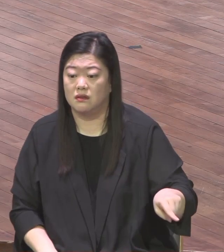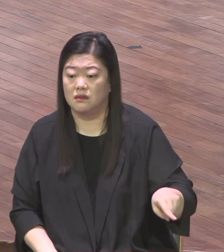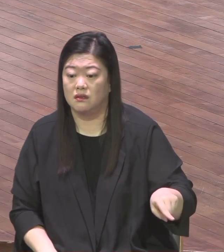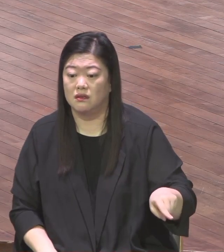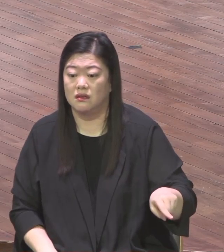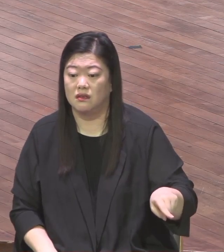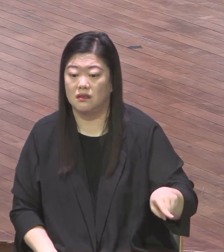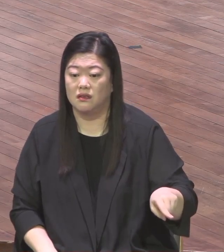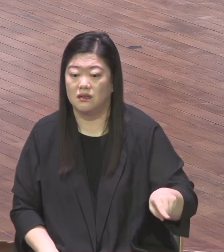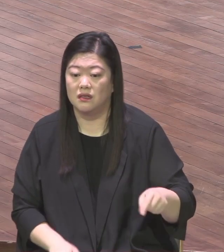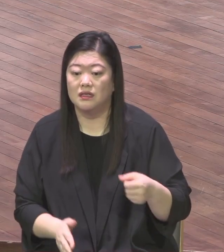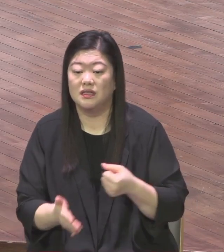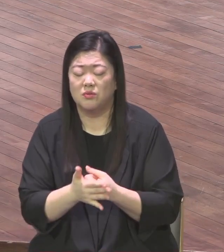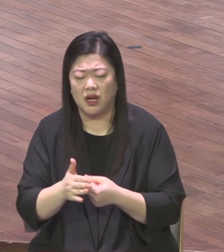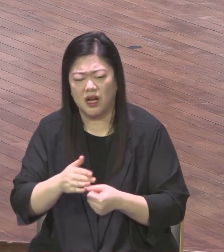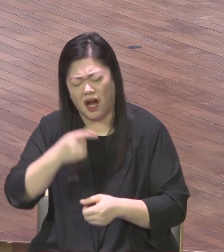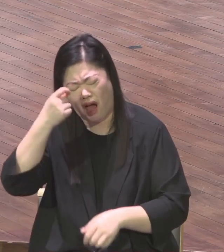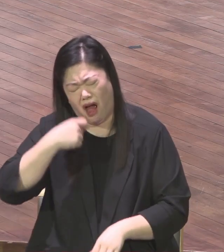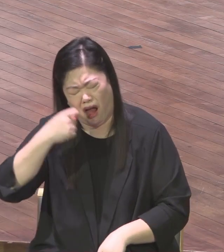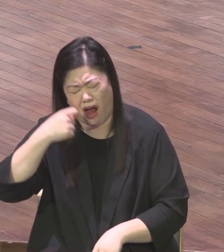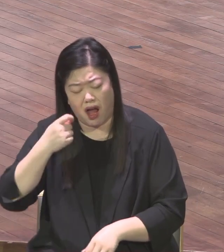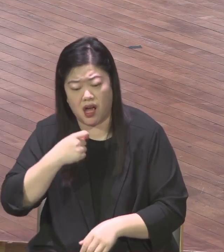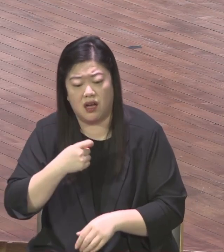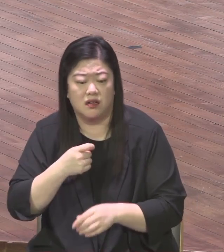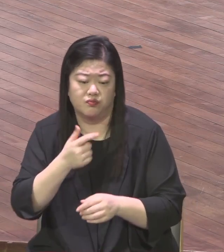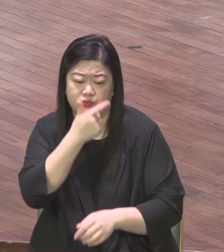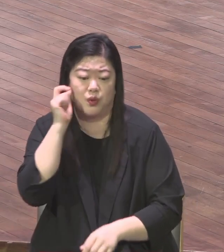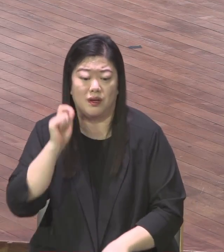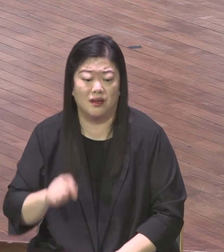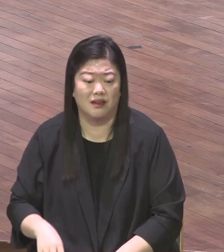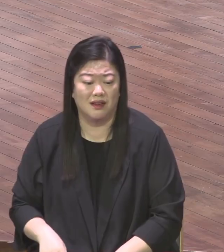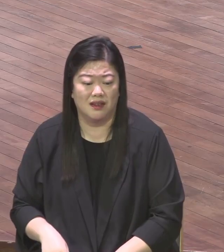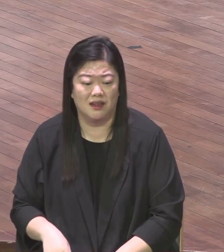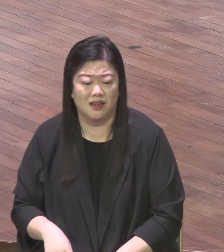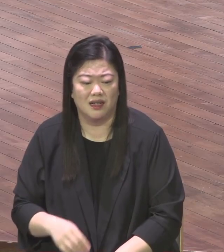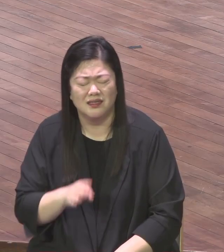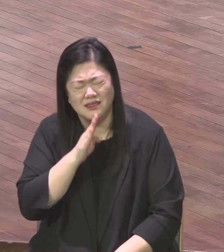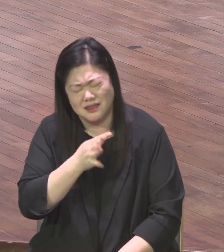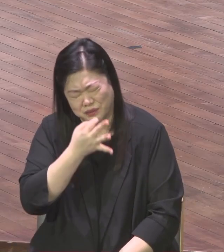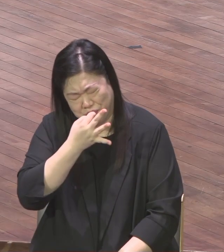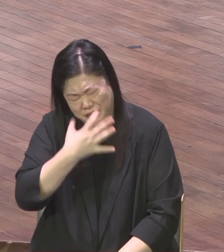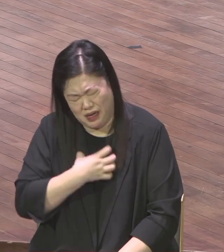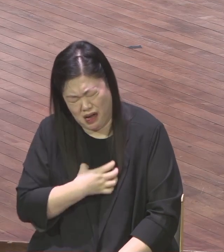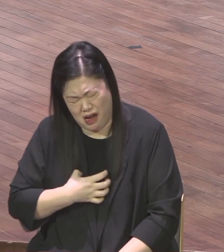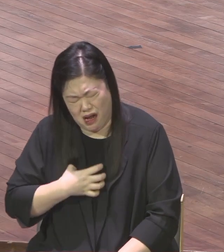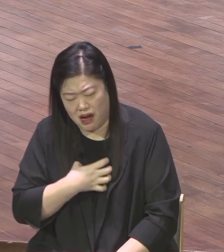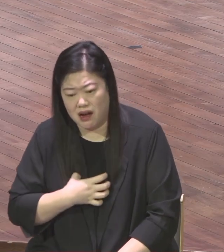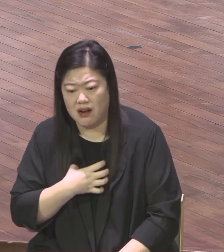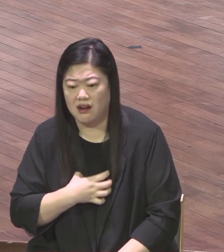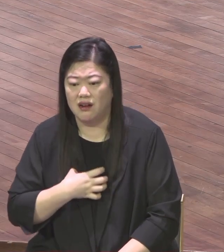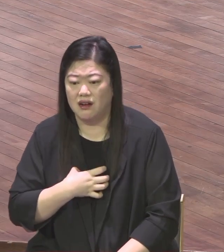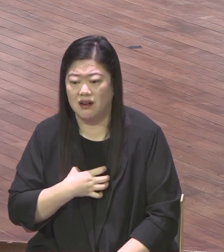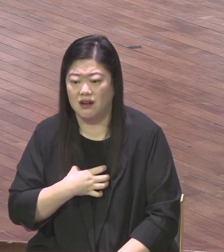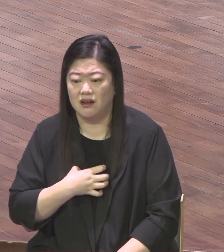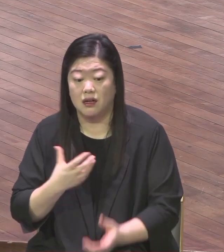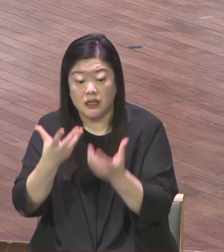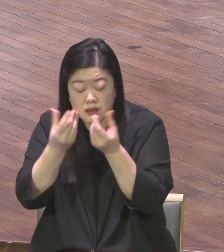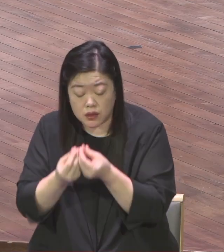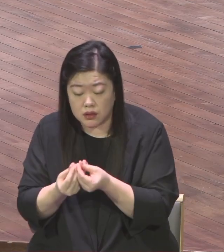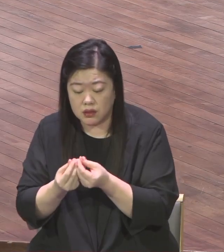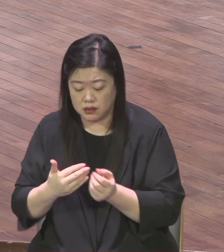뭐 곡할 정도가 아니지요. 기절 초풍하는 일이지요. 영원히 우리 부모님, 우리